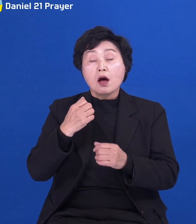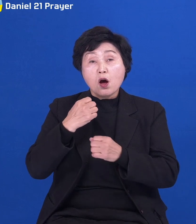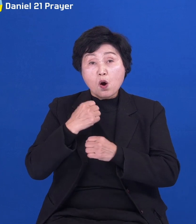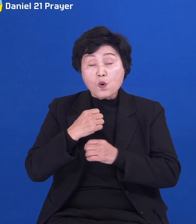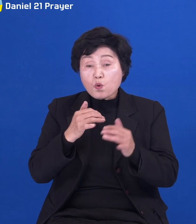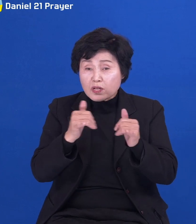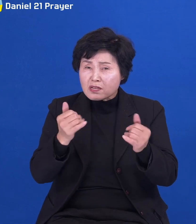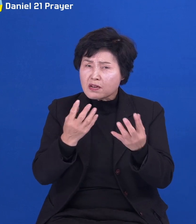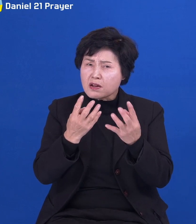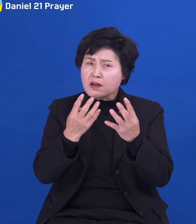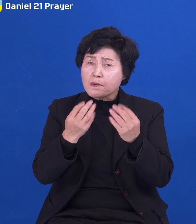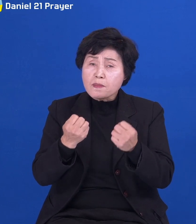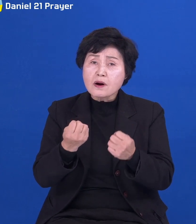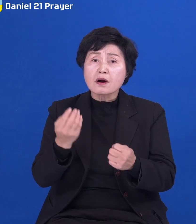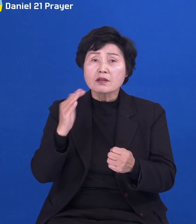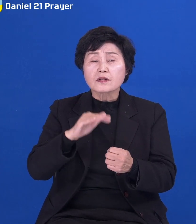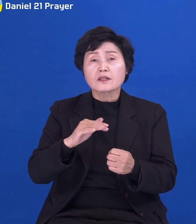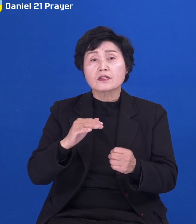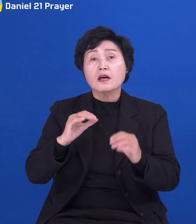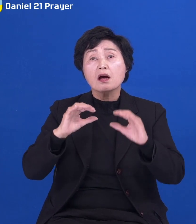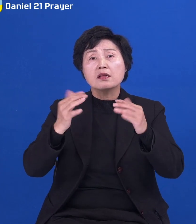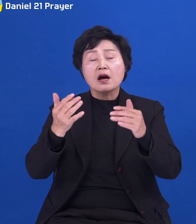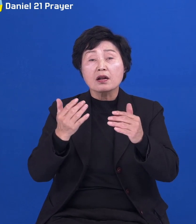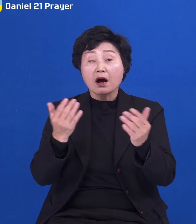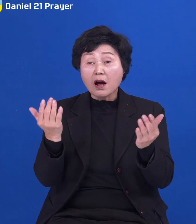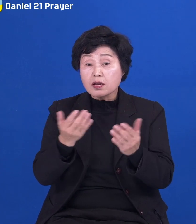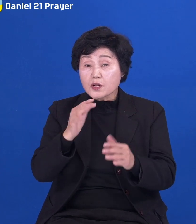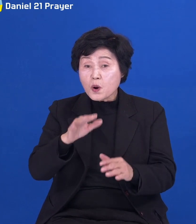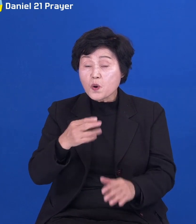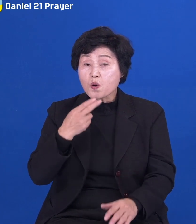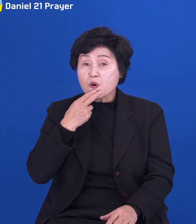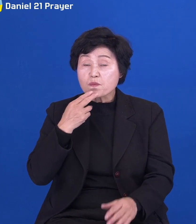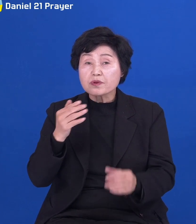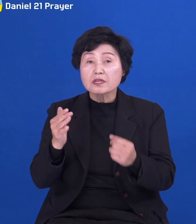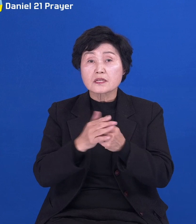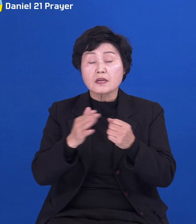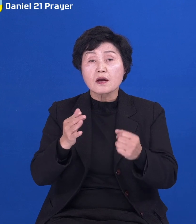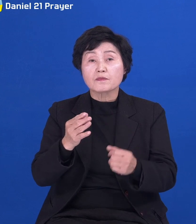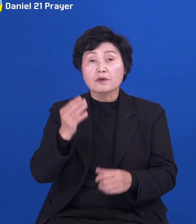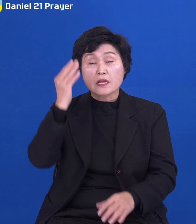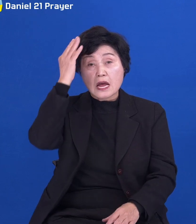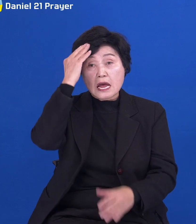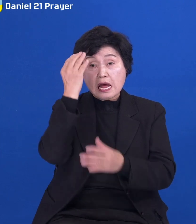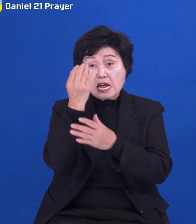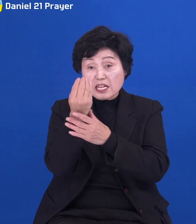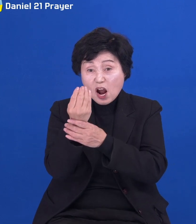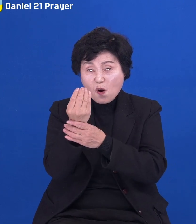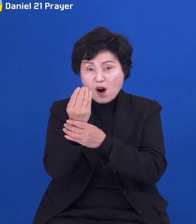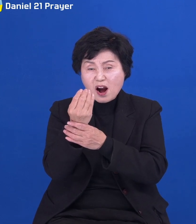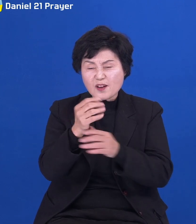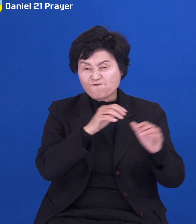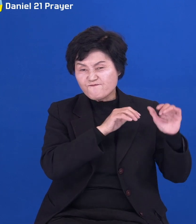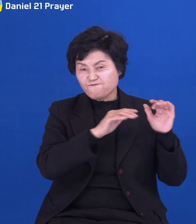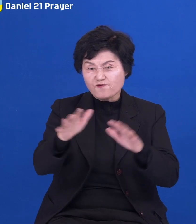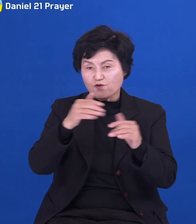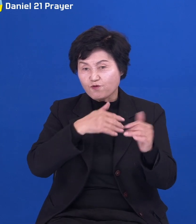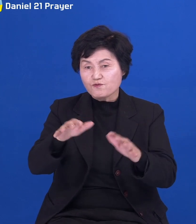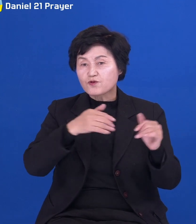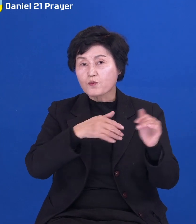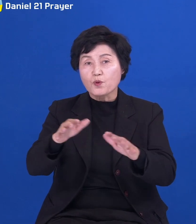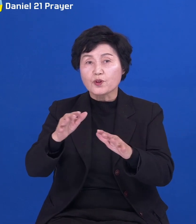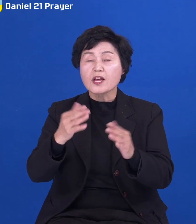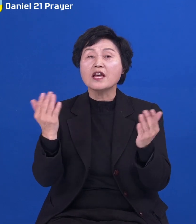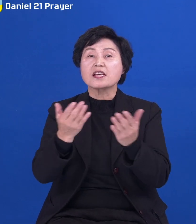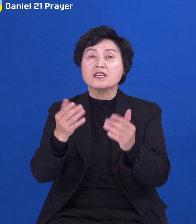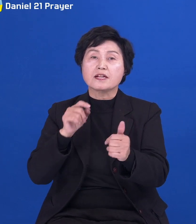사람들은 많은데 국가가 일자리가 없으니까 북한에는 탄광이나 강산 같은 데 무리 배치를 해 넣었던 거예요. 하루는